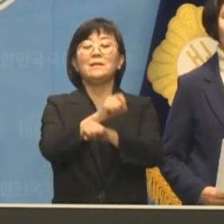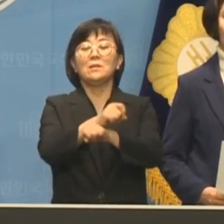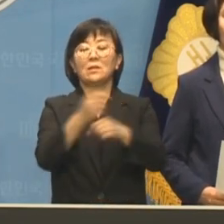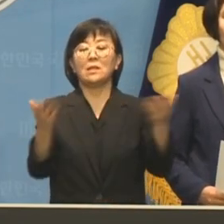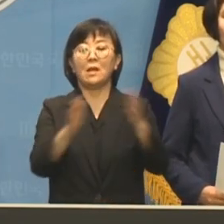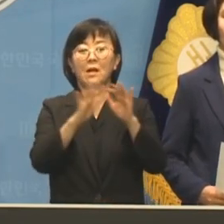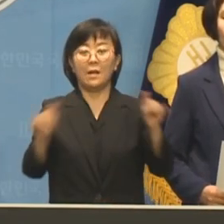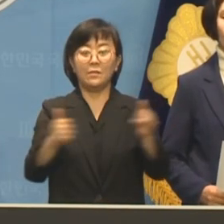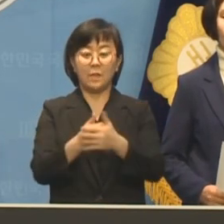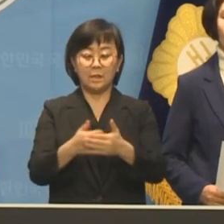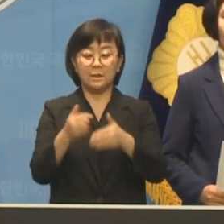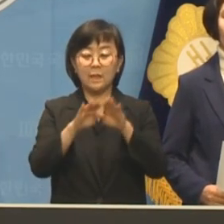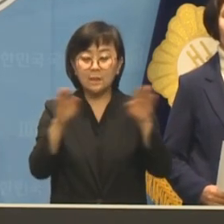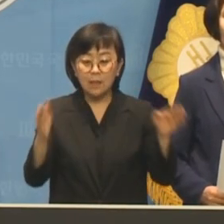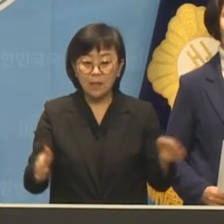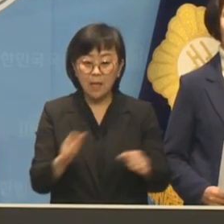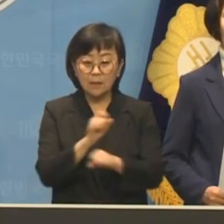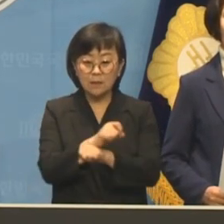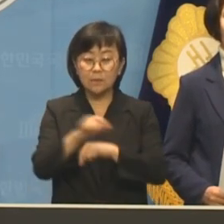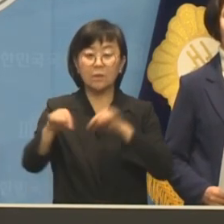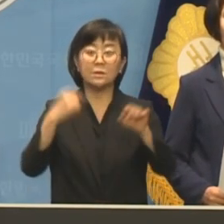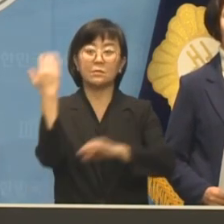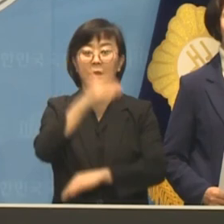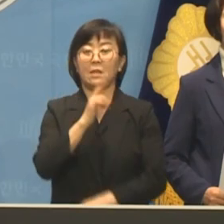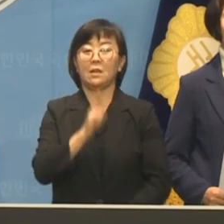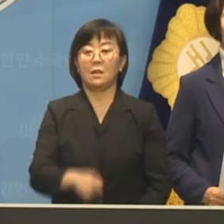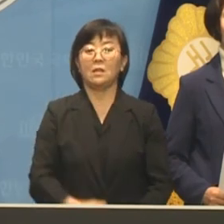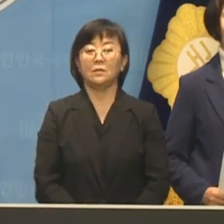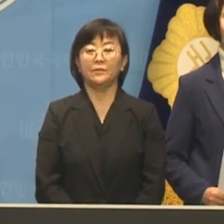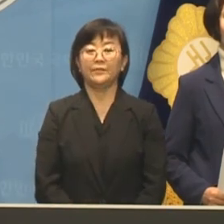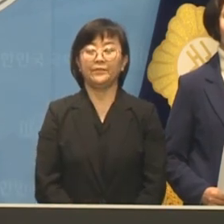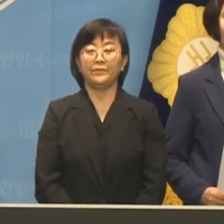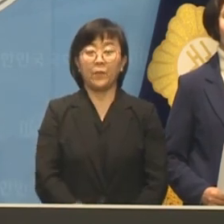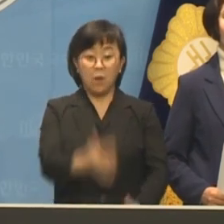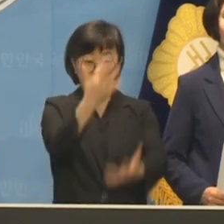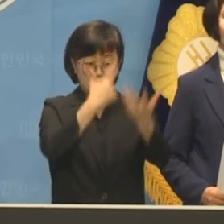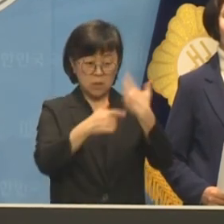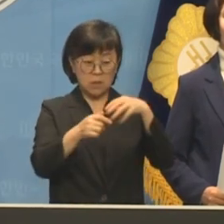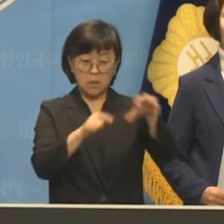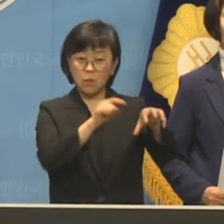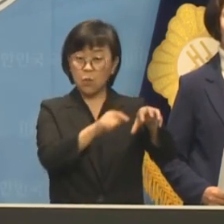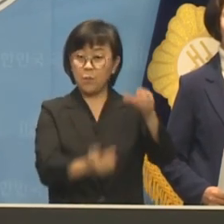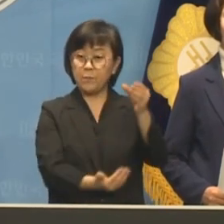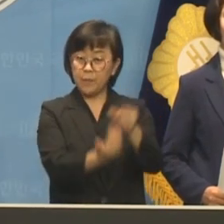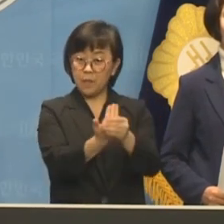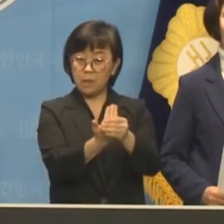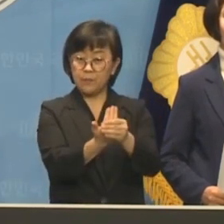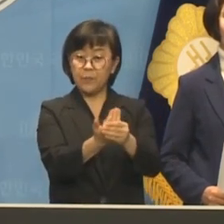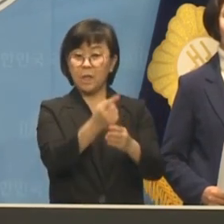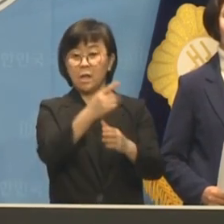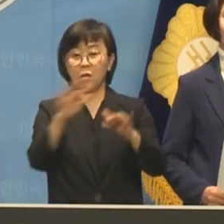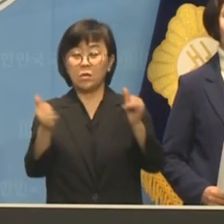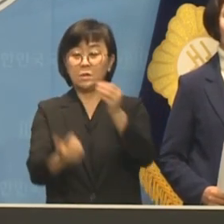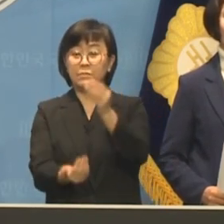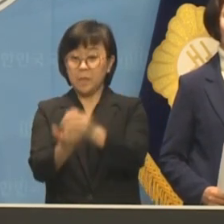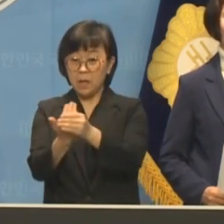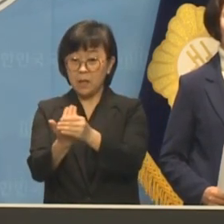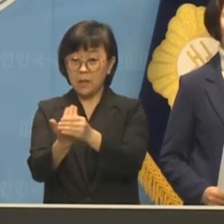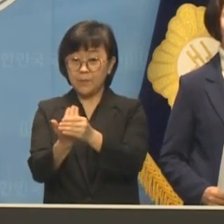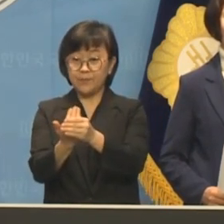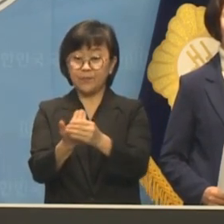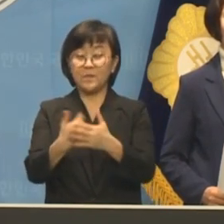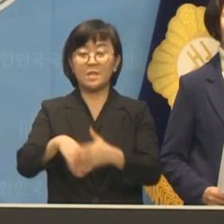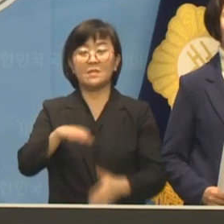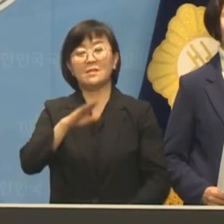소방행정직들의 탁상 행정에서 나온 정책이라고 생각합니다. 화재 현장에서는 대원들의 사고가 발생하면